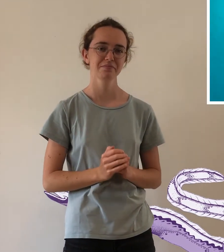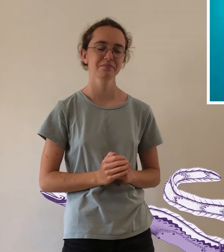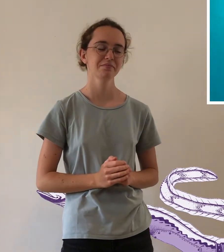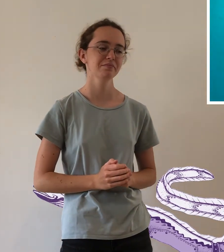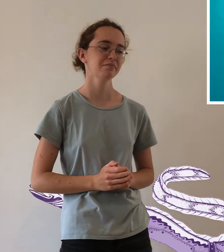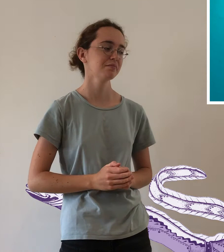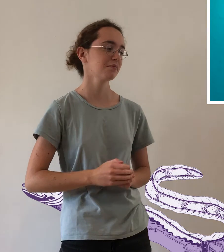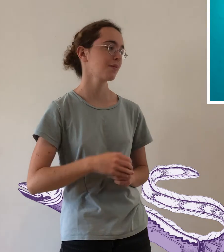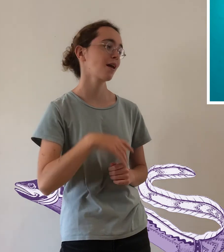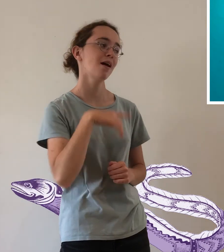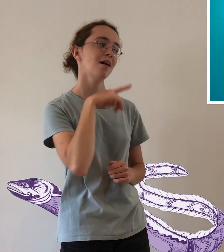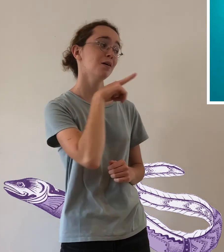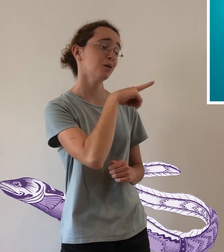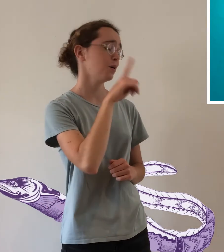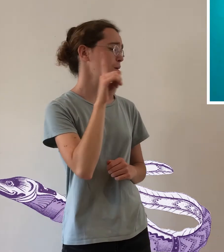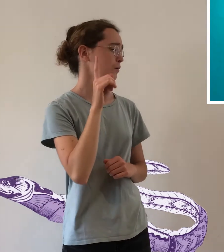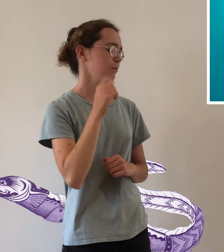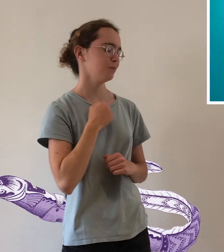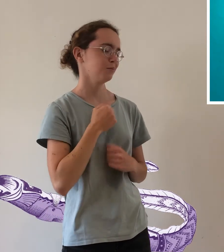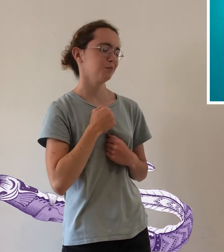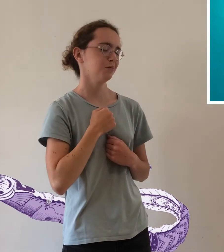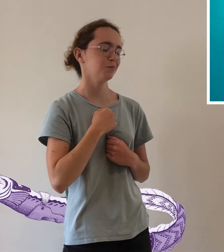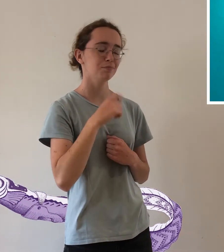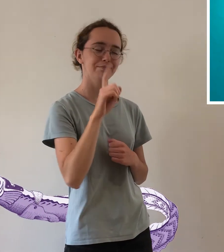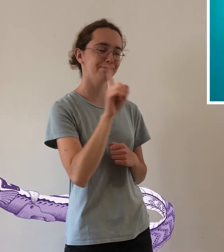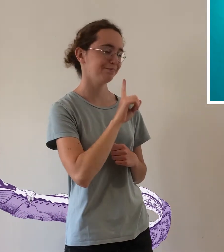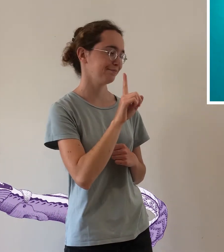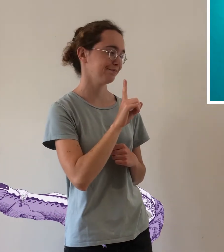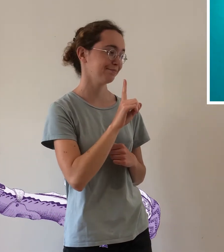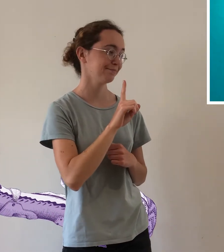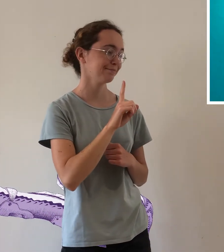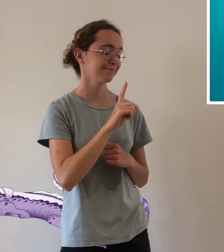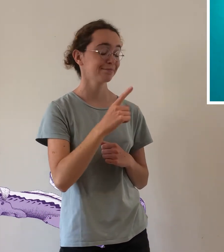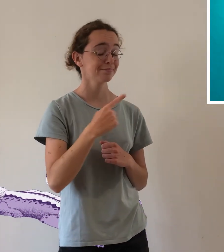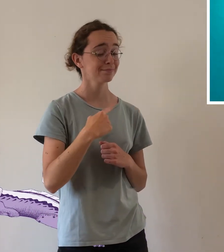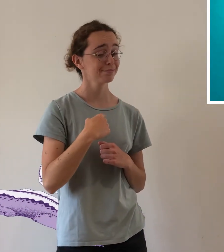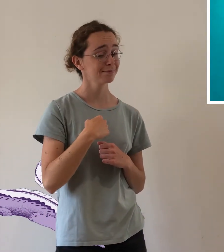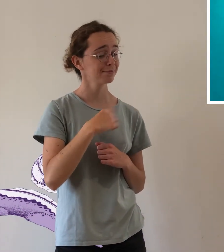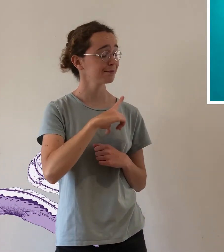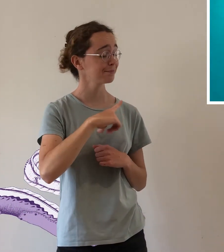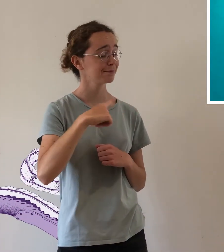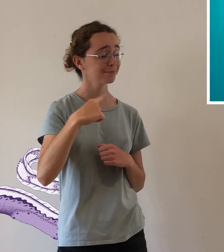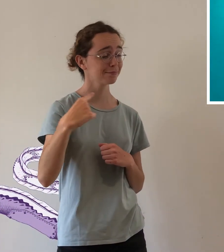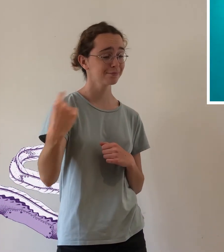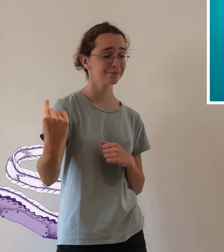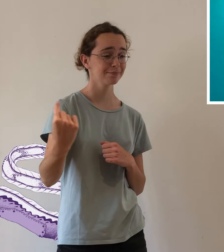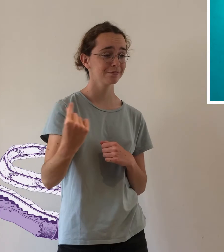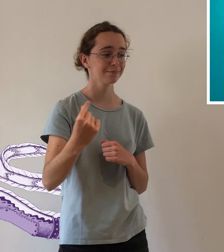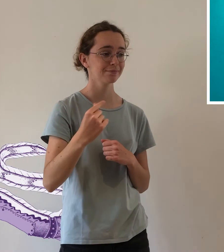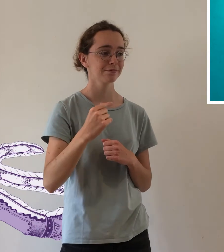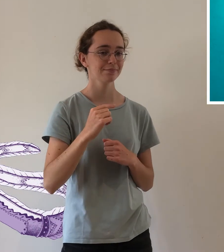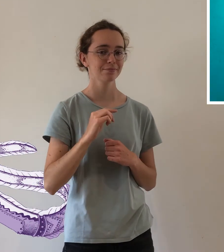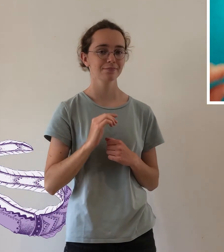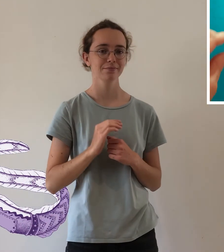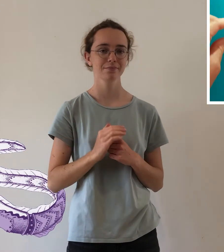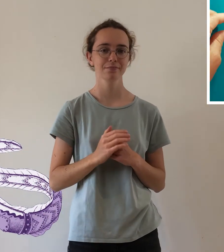« N'aie crainte, » susurre le poisson filant. « Je ne fais que